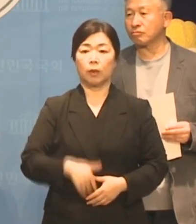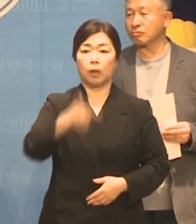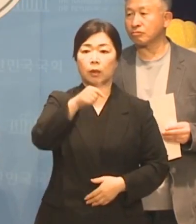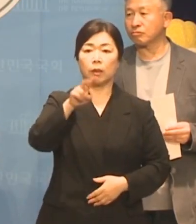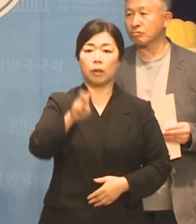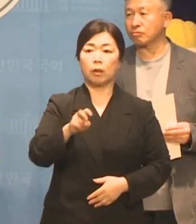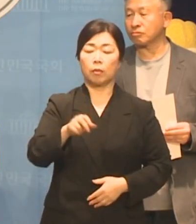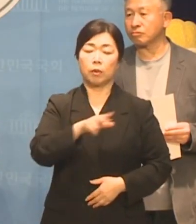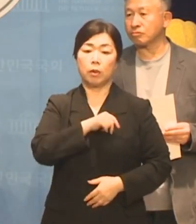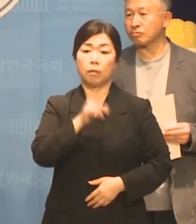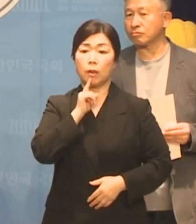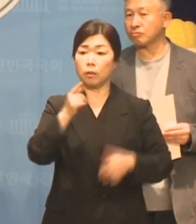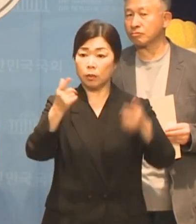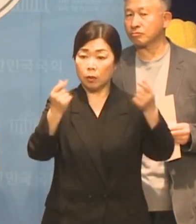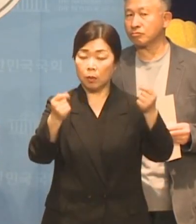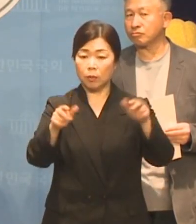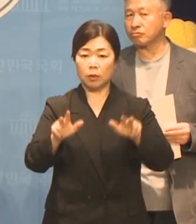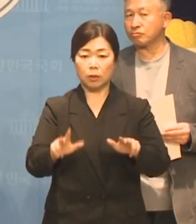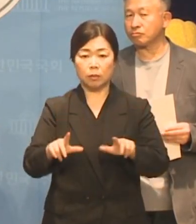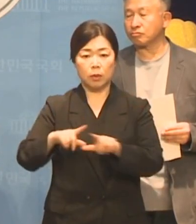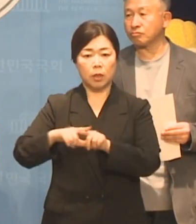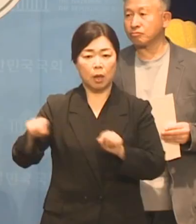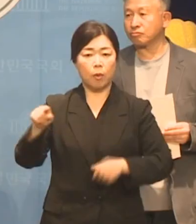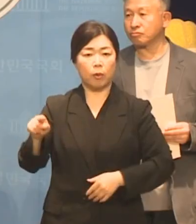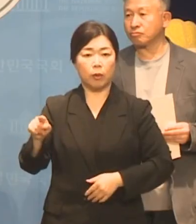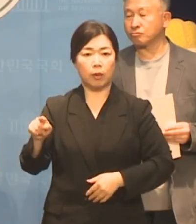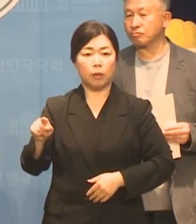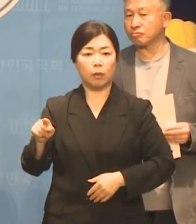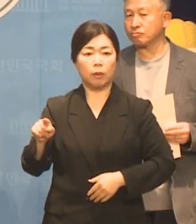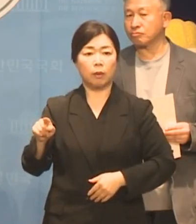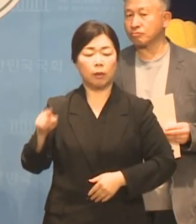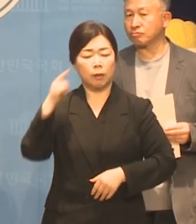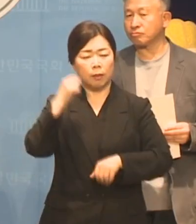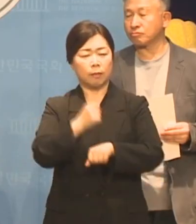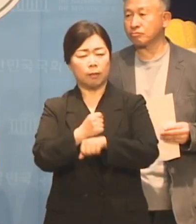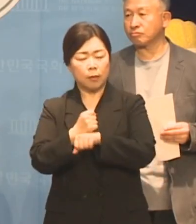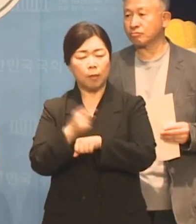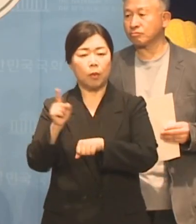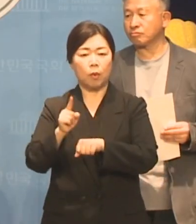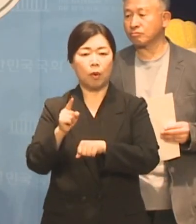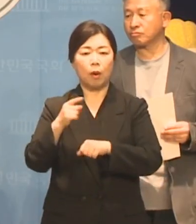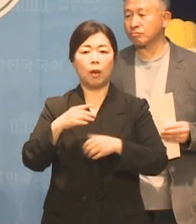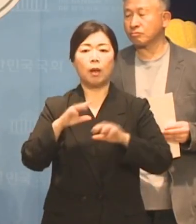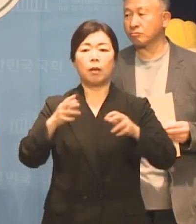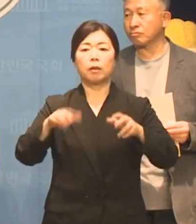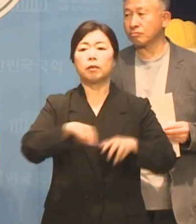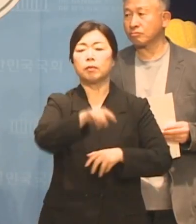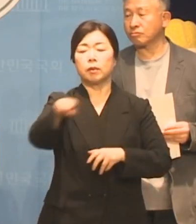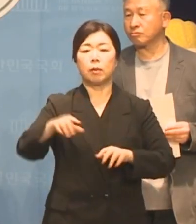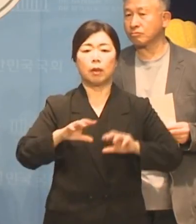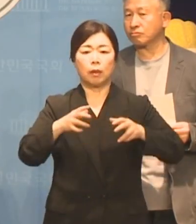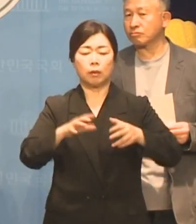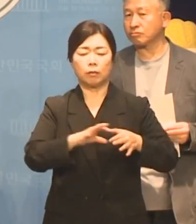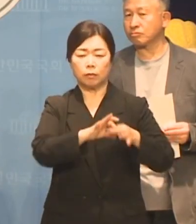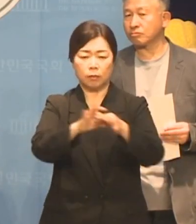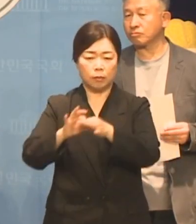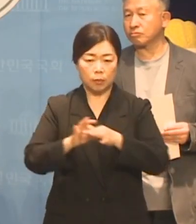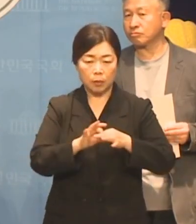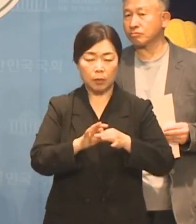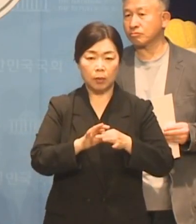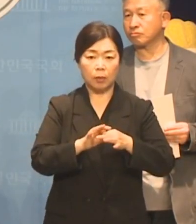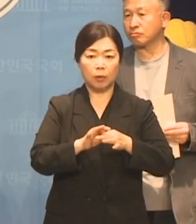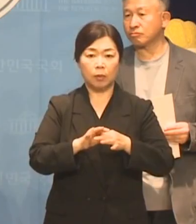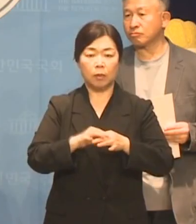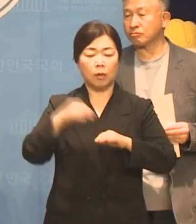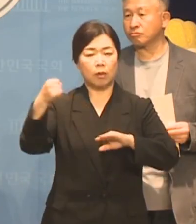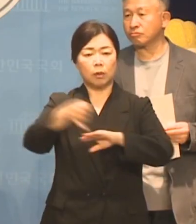의원님 말씀처럼 지금 일본말 안보 구상으로서 이른바 하나의 전역 구상이